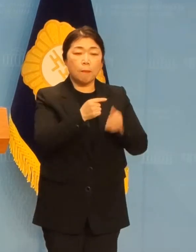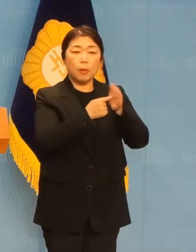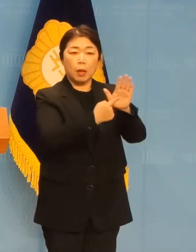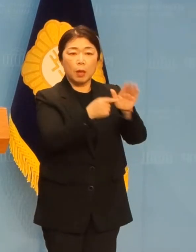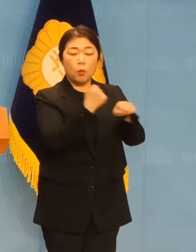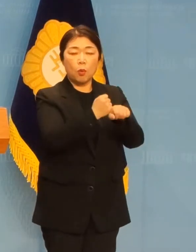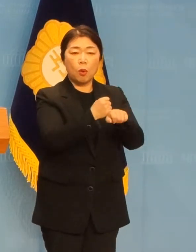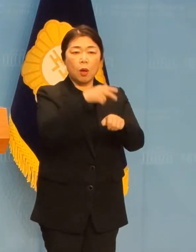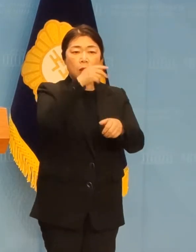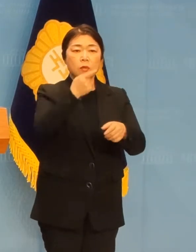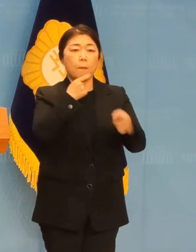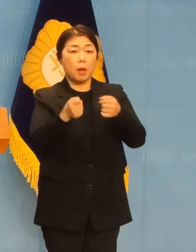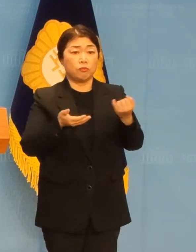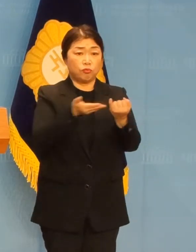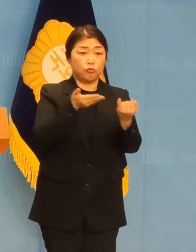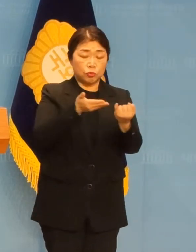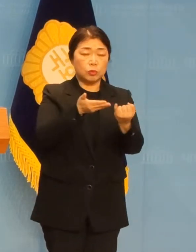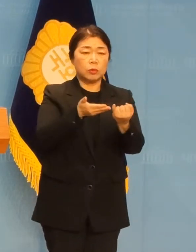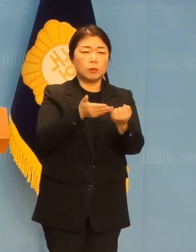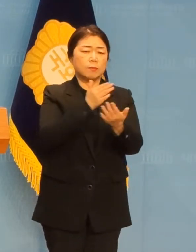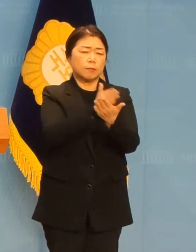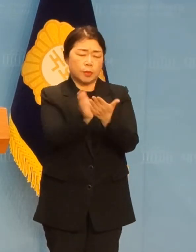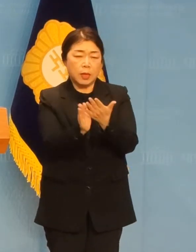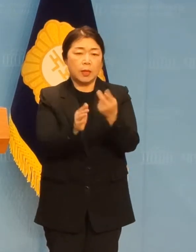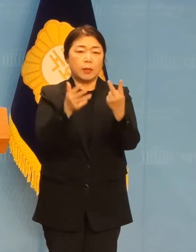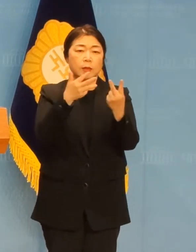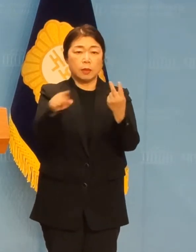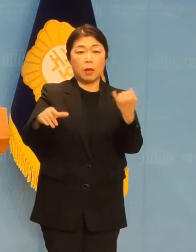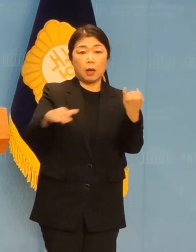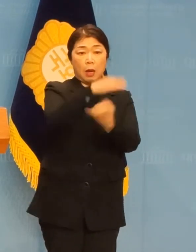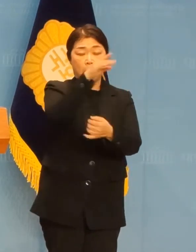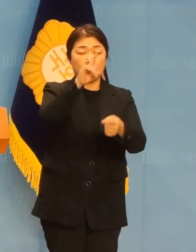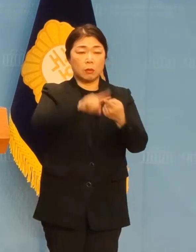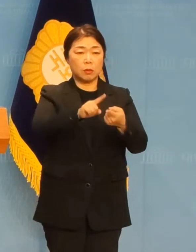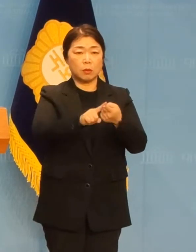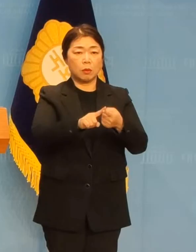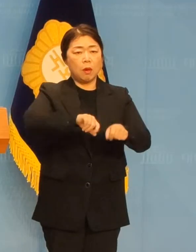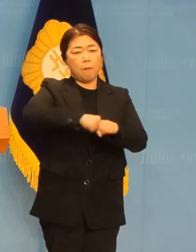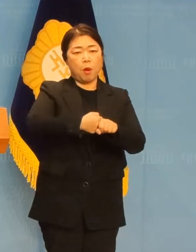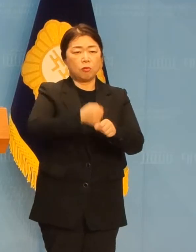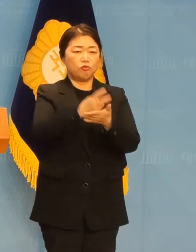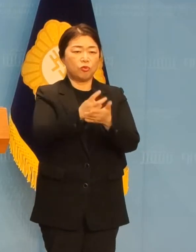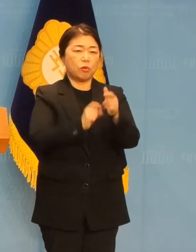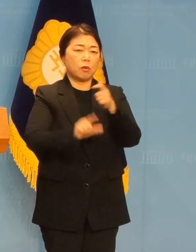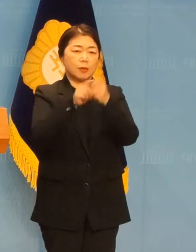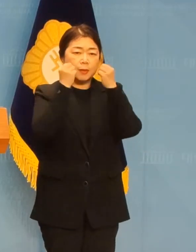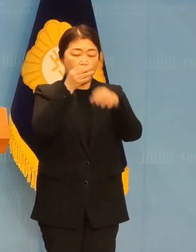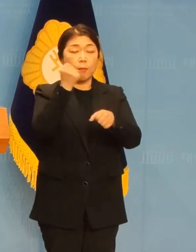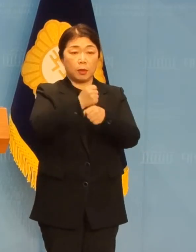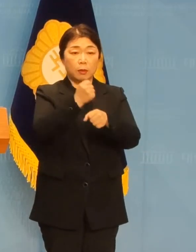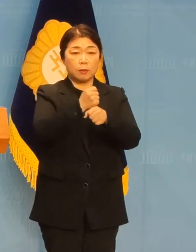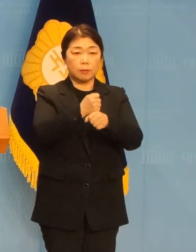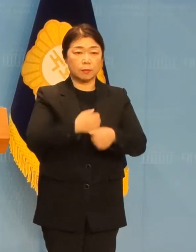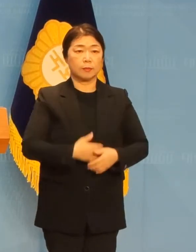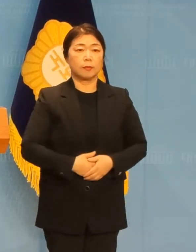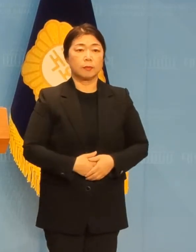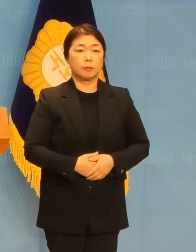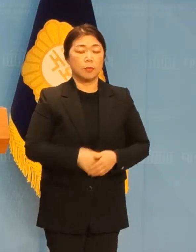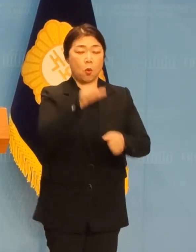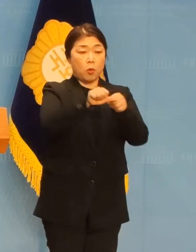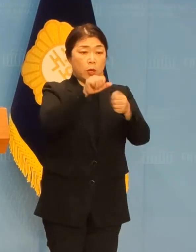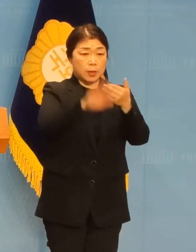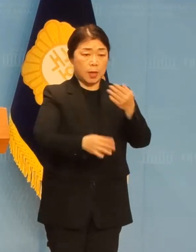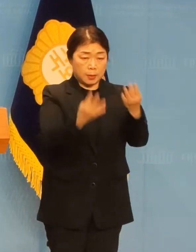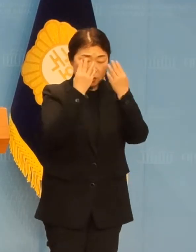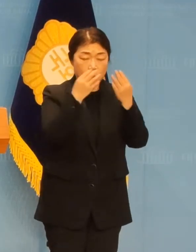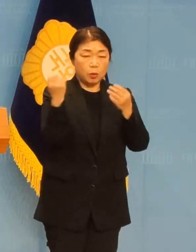무고 협박을 하는 등 일체의 2차 가해 행위에 대해서 처벌 규정을 신설합니다. 5년 이하의